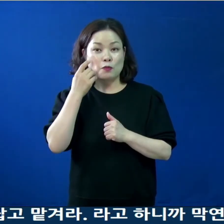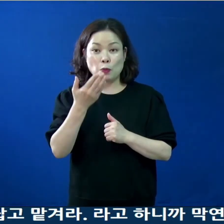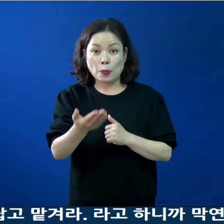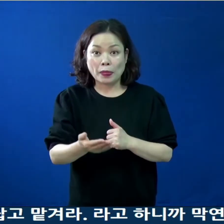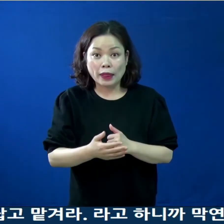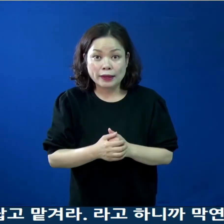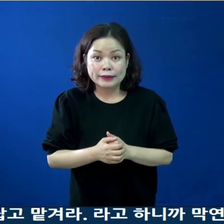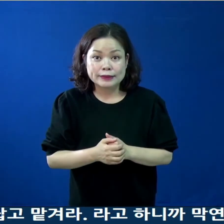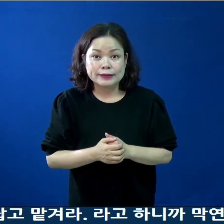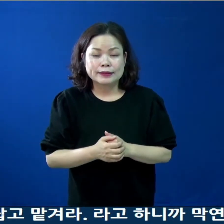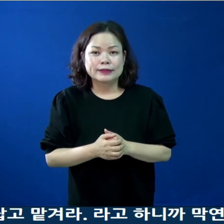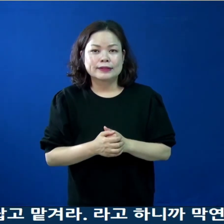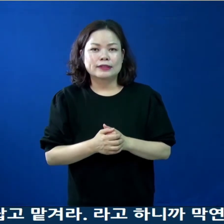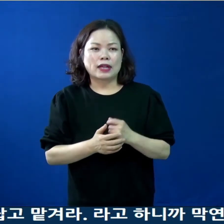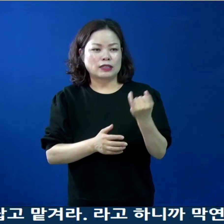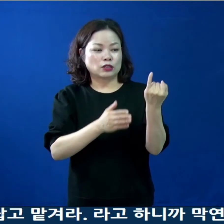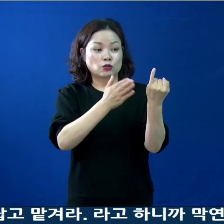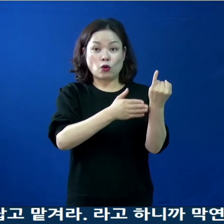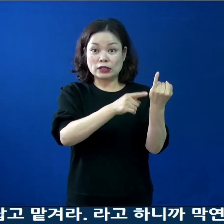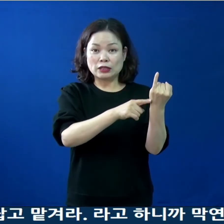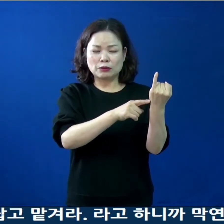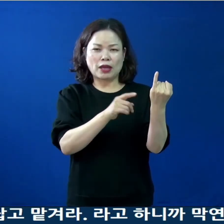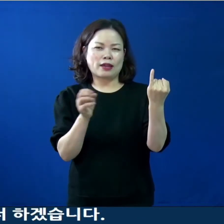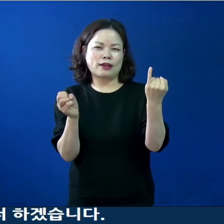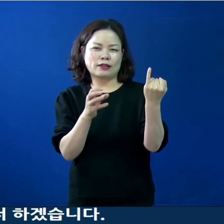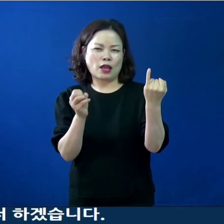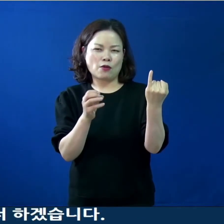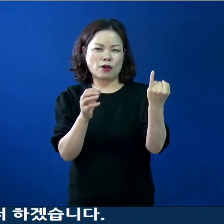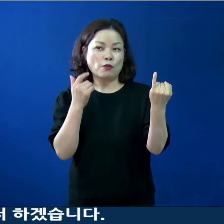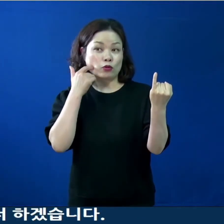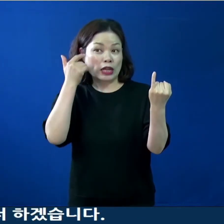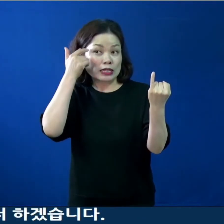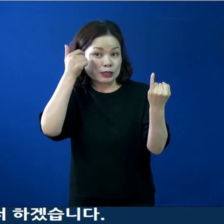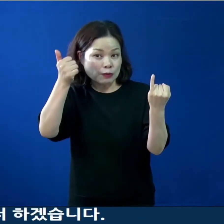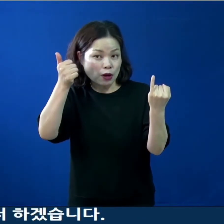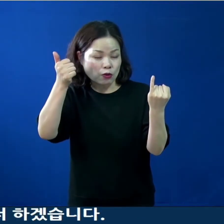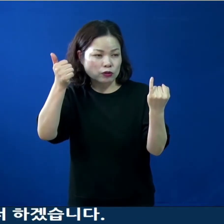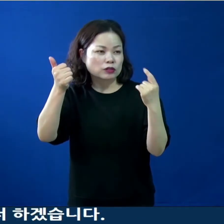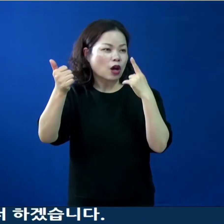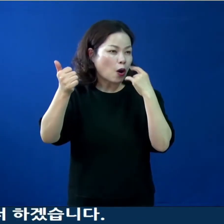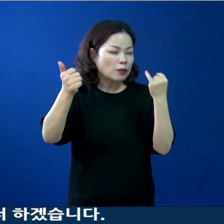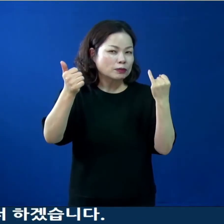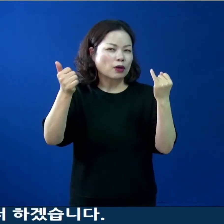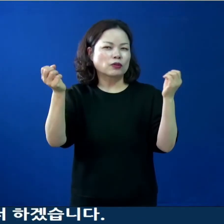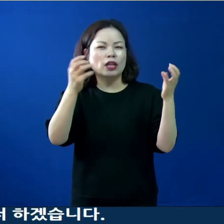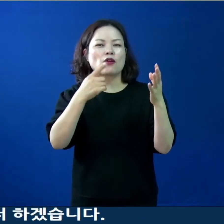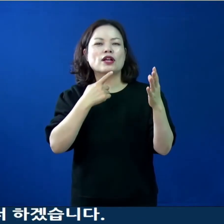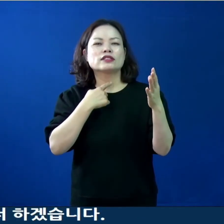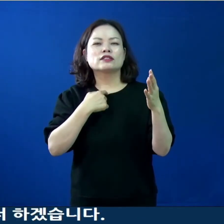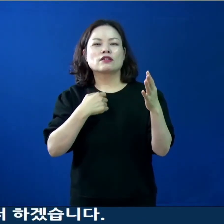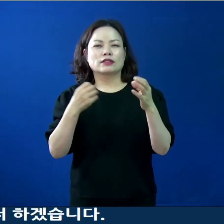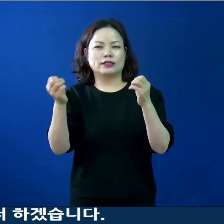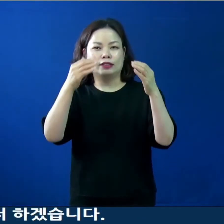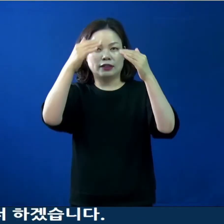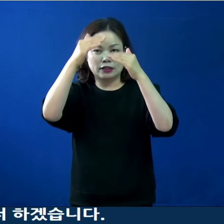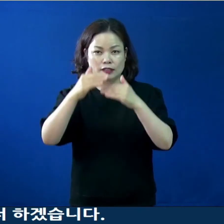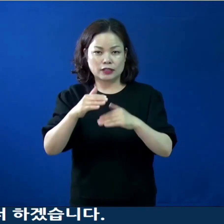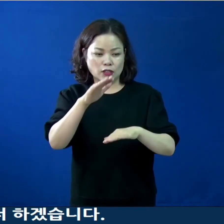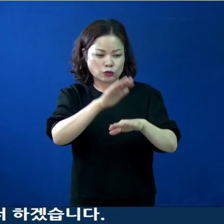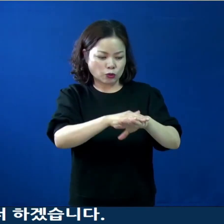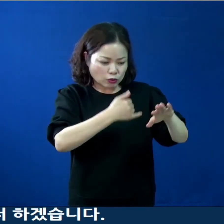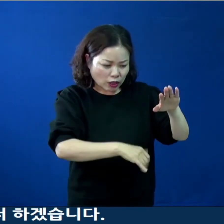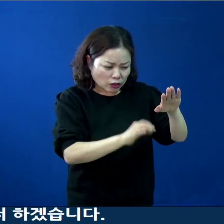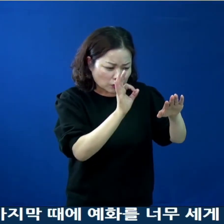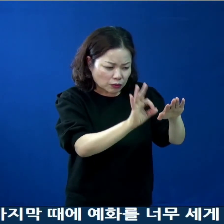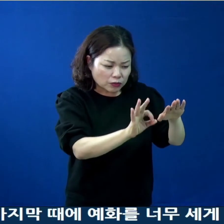뭐냐면, 한 권사님하고 제가 이제 대화 중에 나눈 대화고 저희 어머니하고도 나눈 대화입니다. 뭐냐면, 손주들만